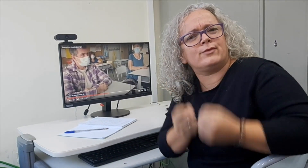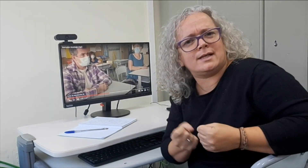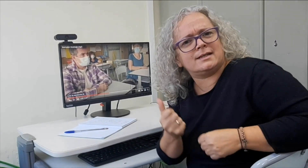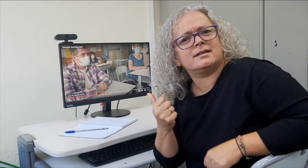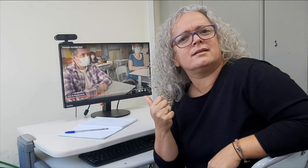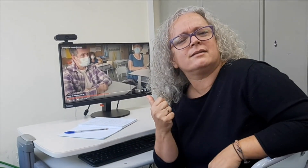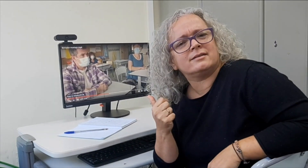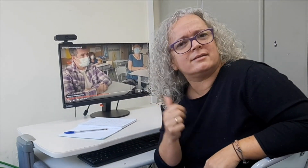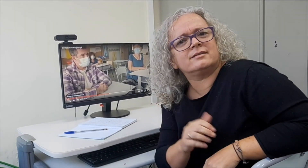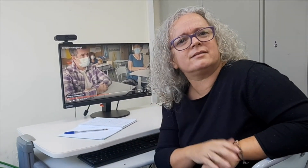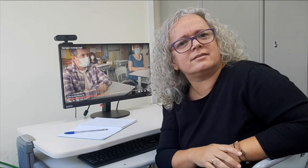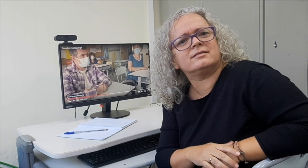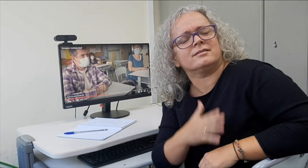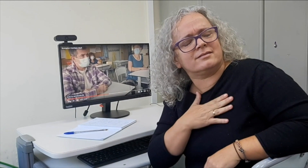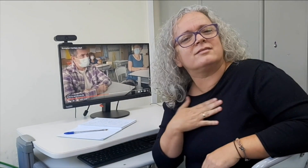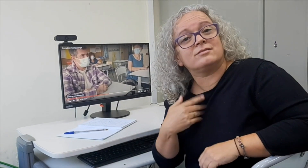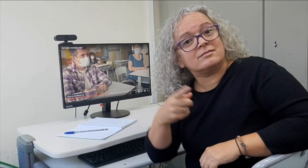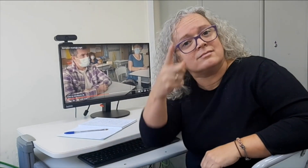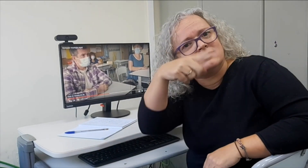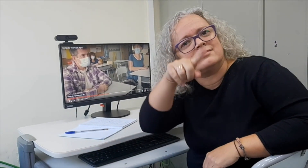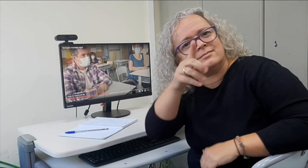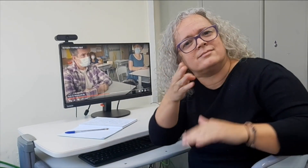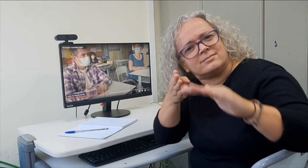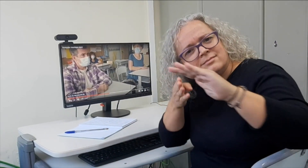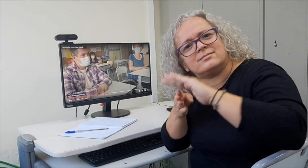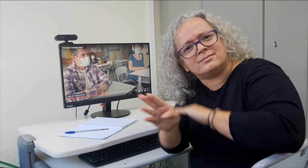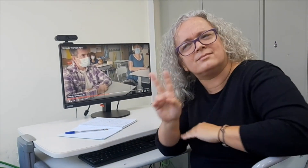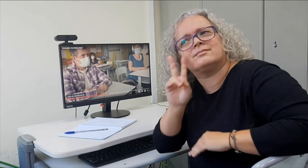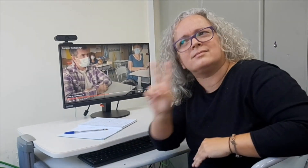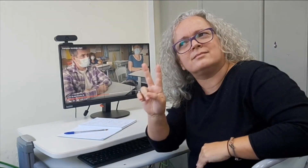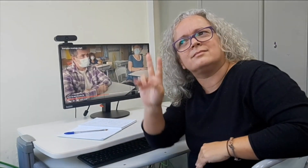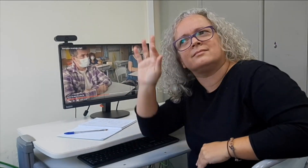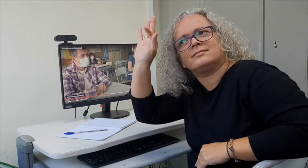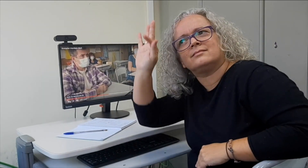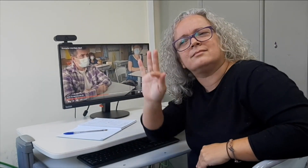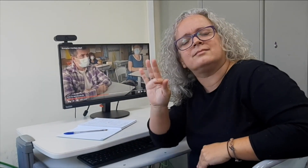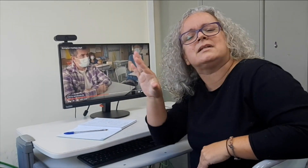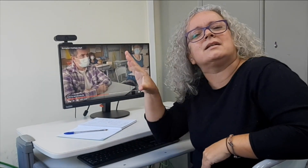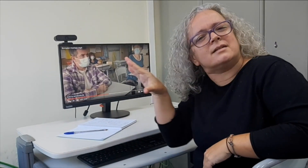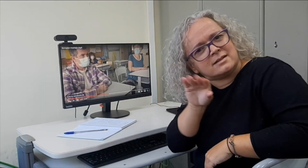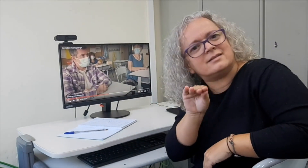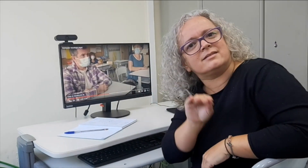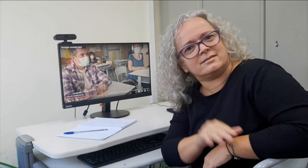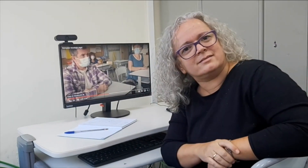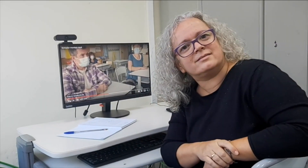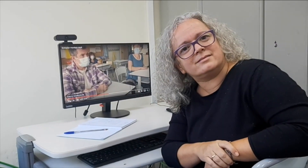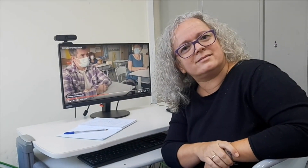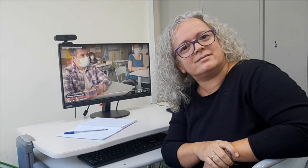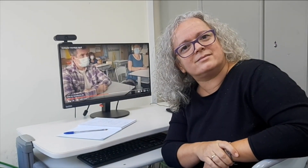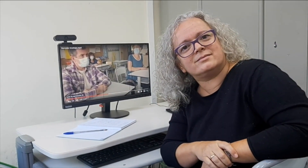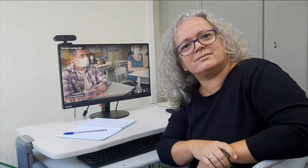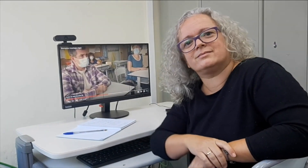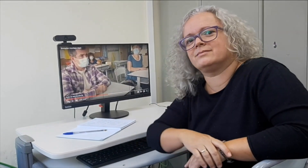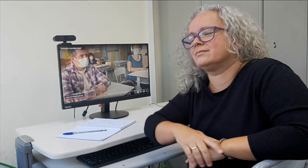se han sentido? Se han sentido realmente aisladas de la sociedad. Y eso es lo que quiero que veáis y